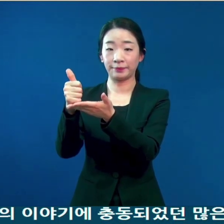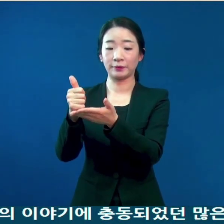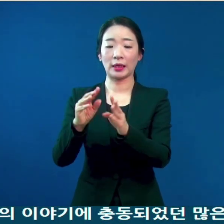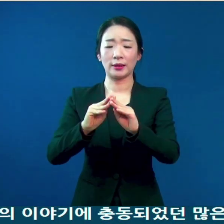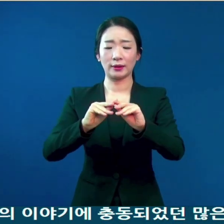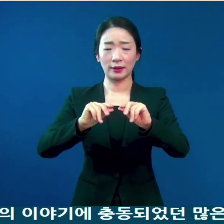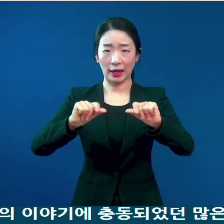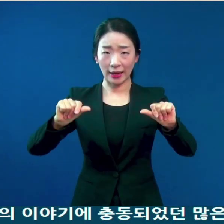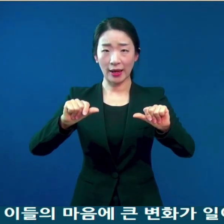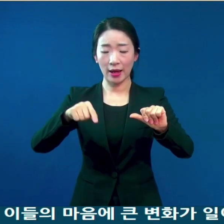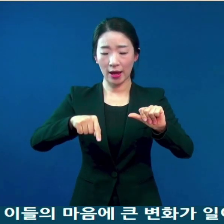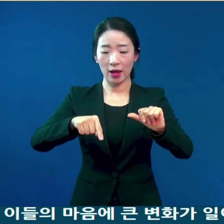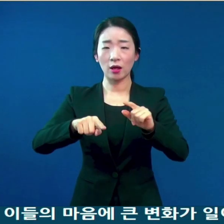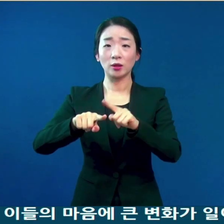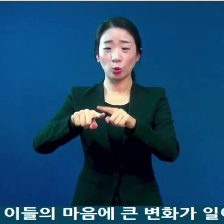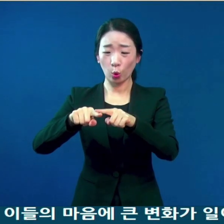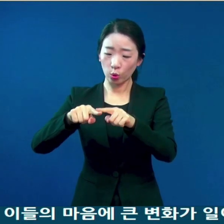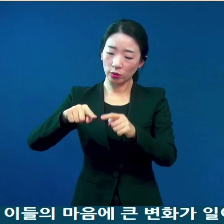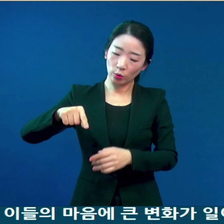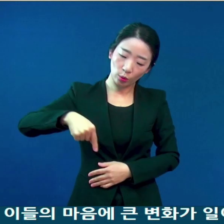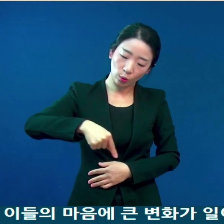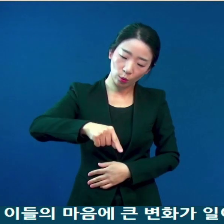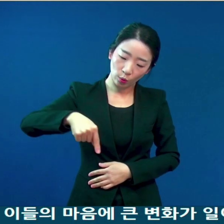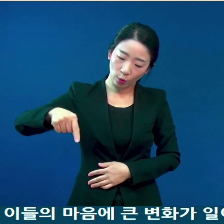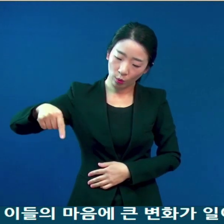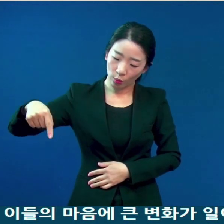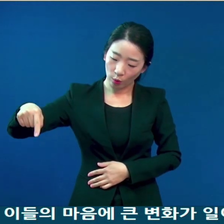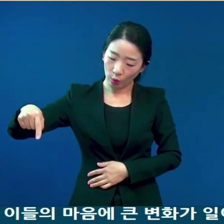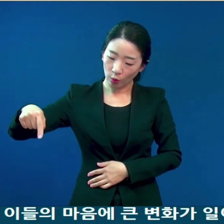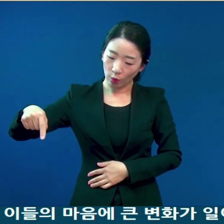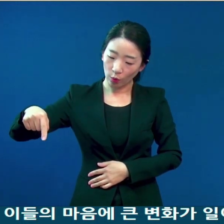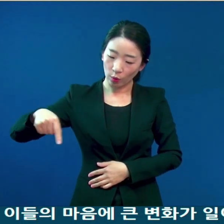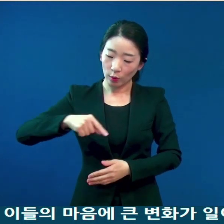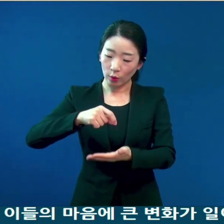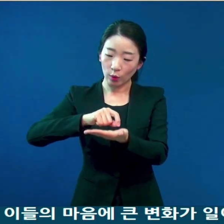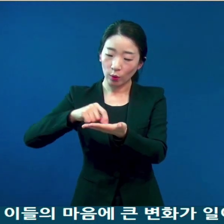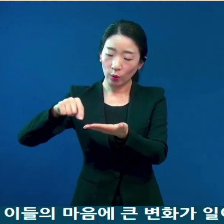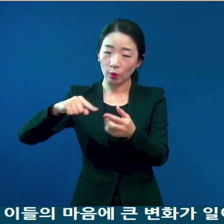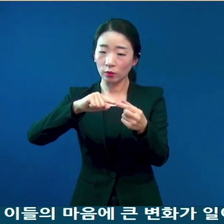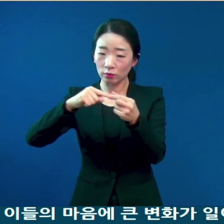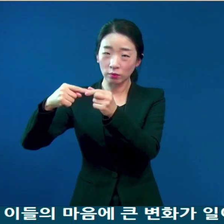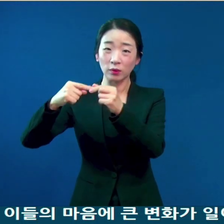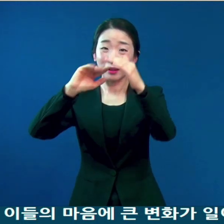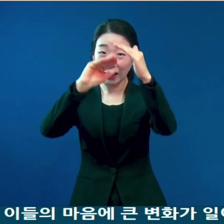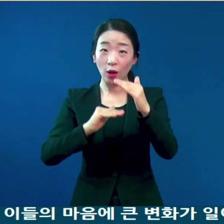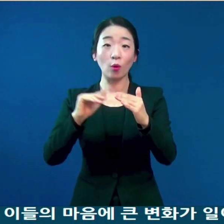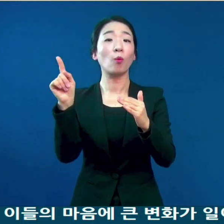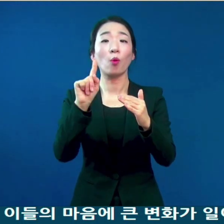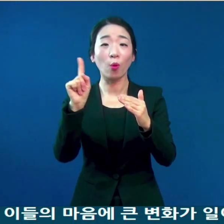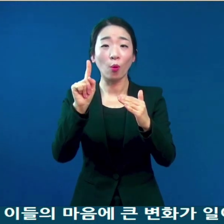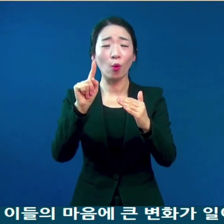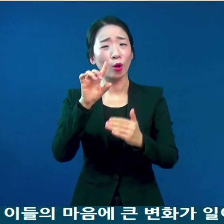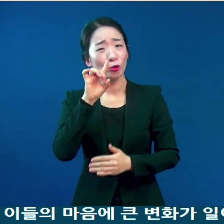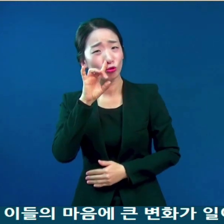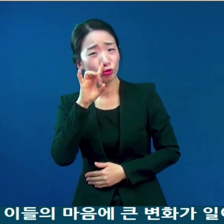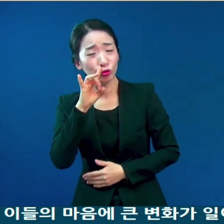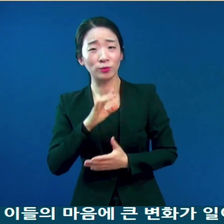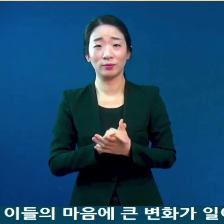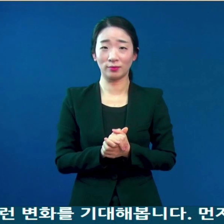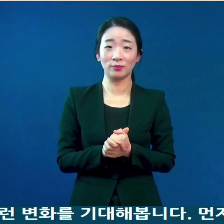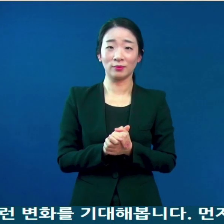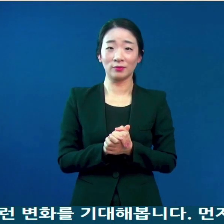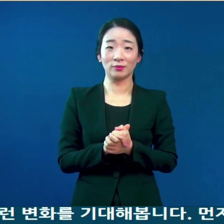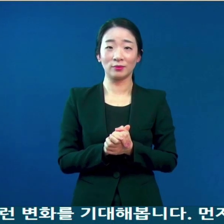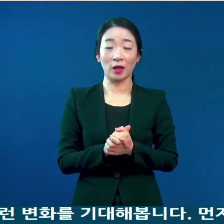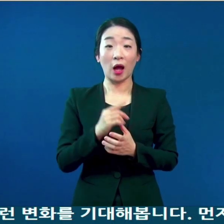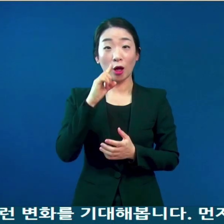땅에 손가락으로 쓰신 글의 내용이 무엇일까요? 여러분 혹시 궁금하지 않으세요? 궁금하신 분은